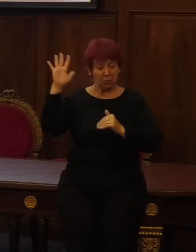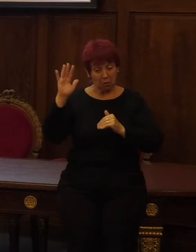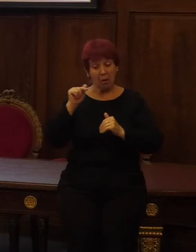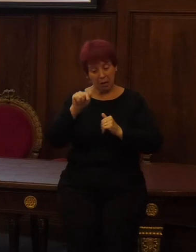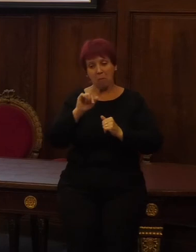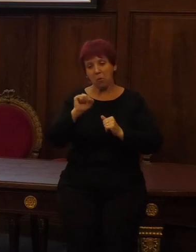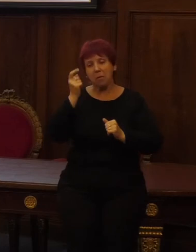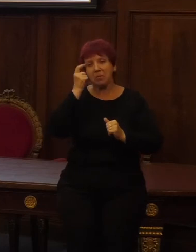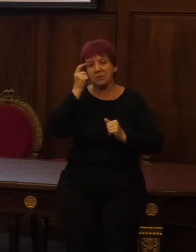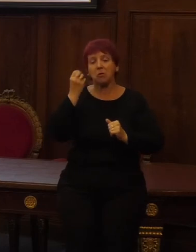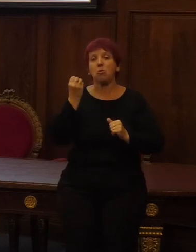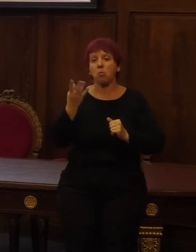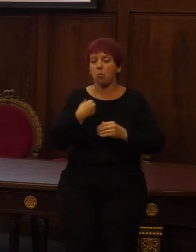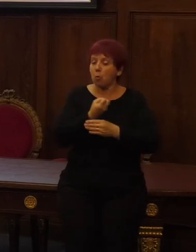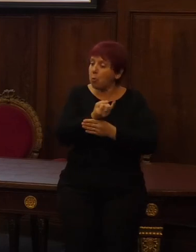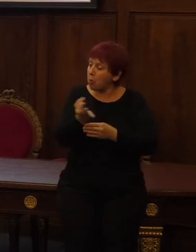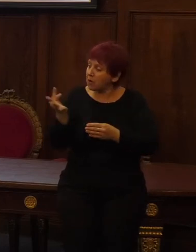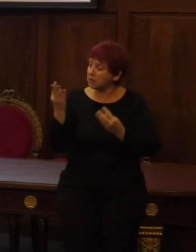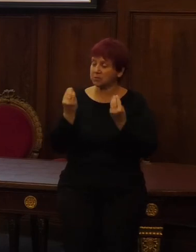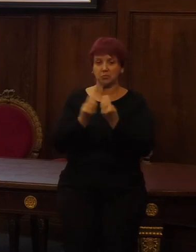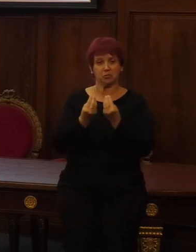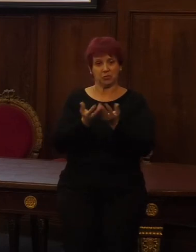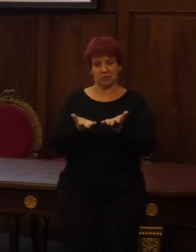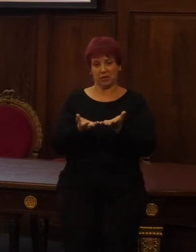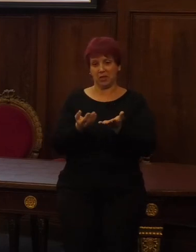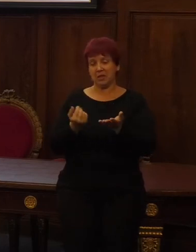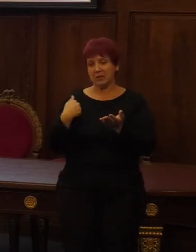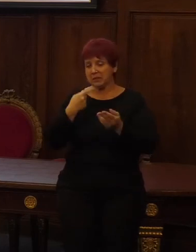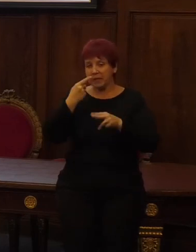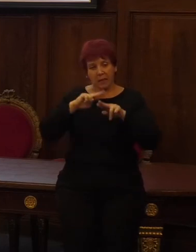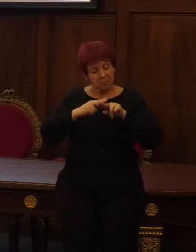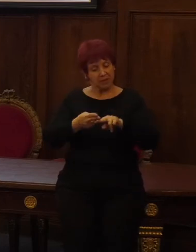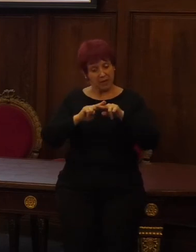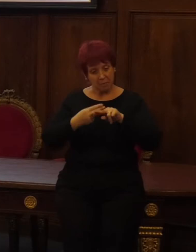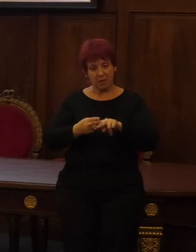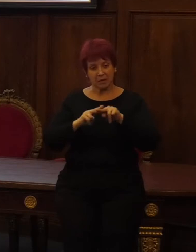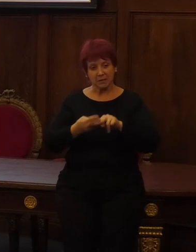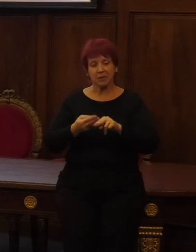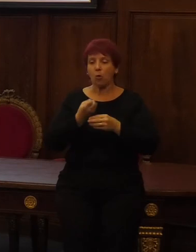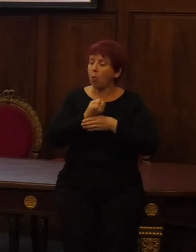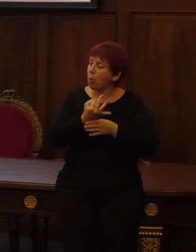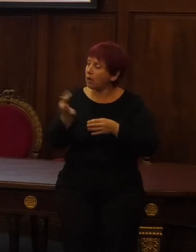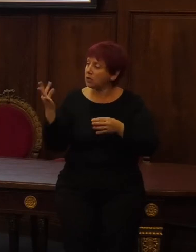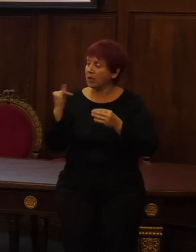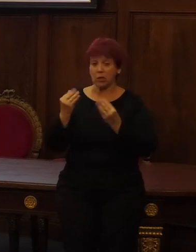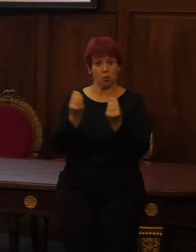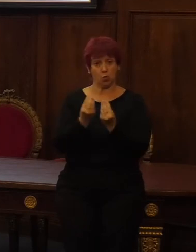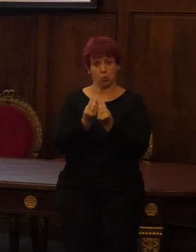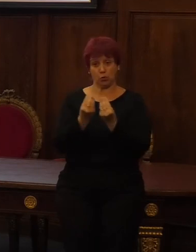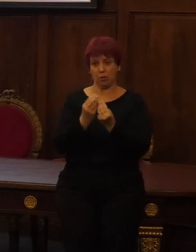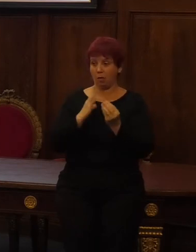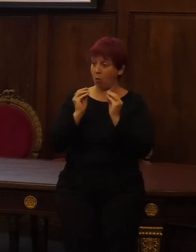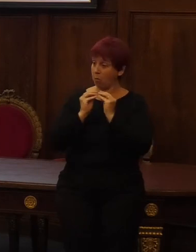poder decir en cantidad, yo insisto lo de cantidad e intensidad, porque